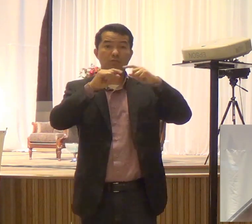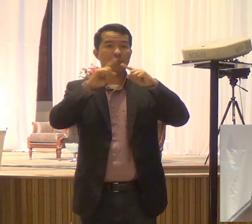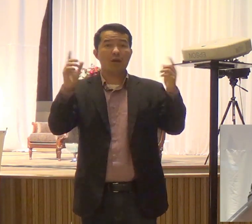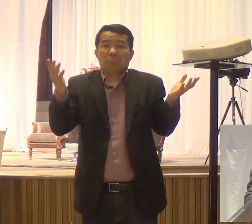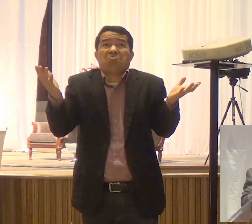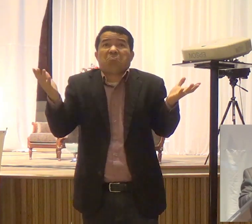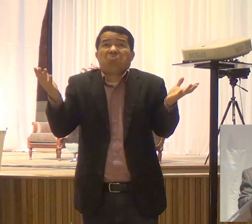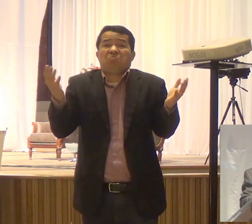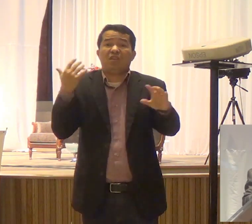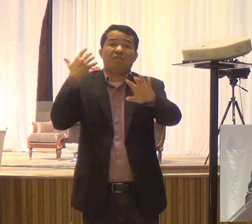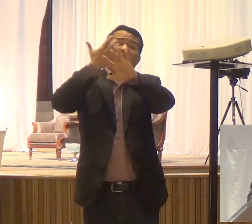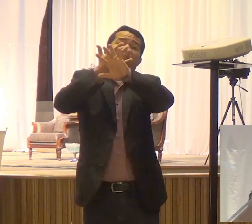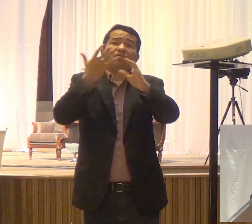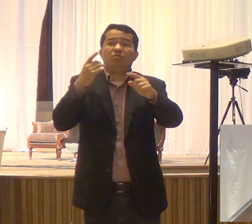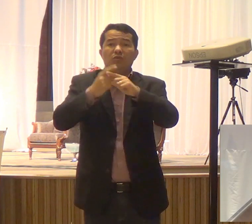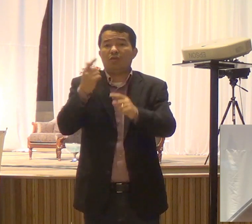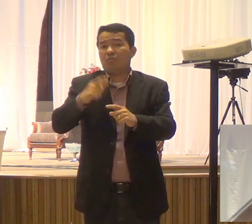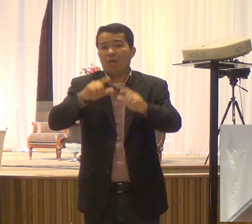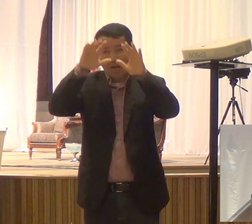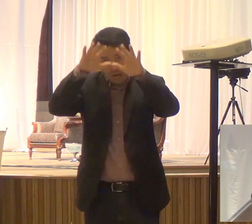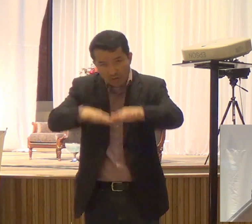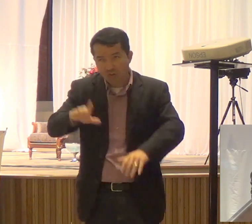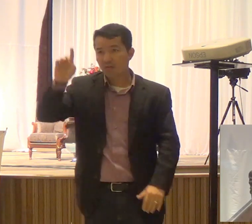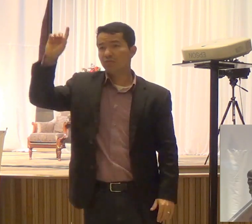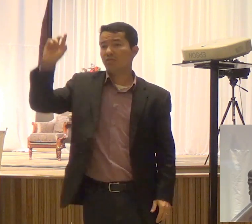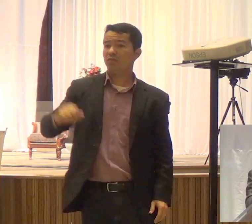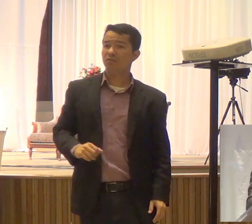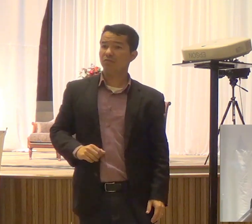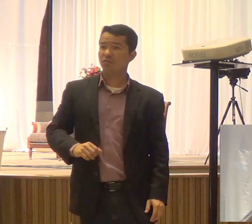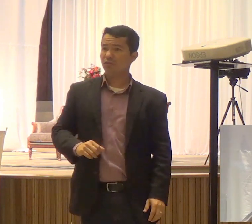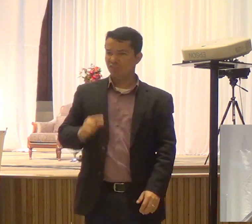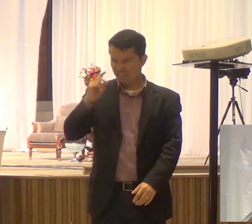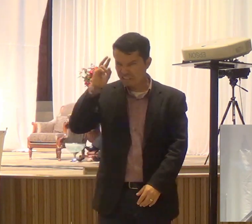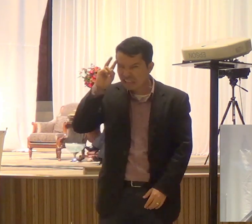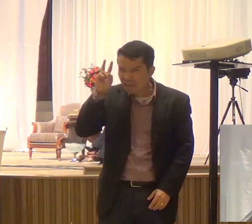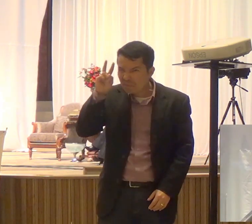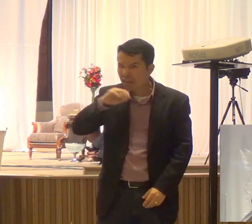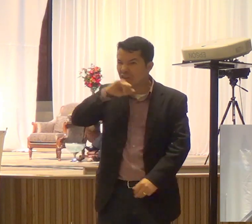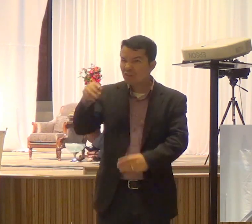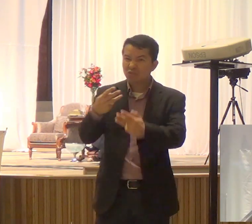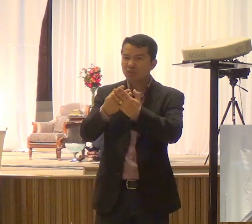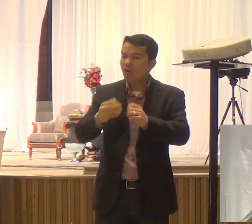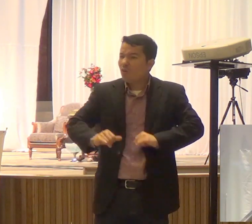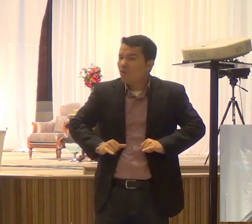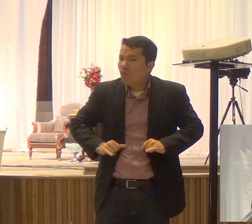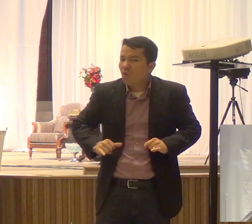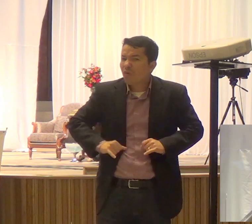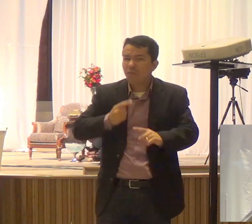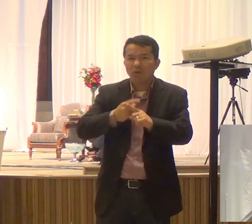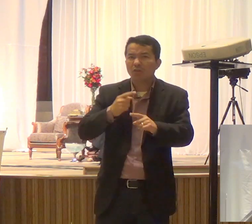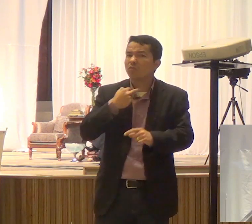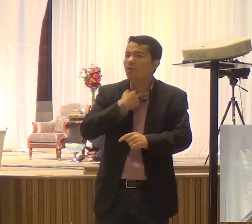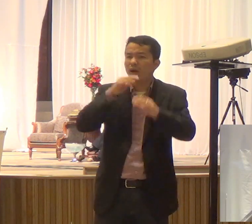pode dizer que essa aqui é a realidade daquele povo de Deus, daquele cristão, daquele filho de Deus que